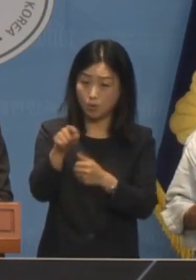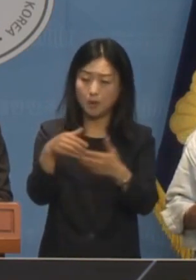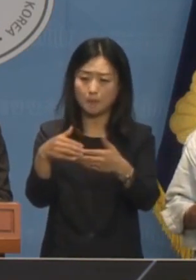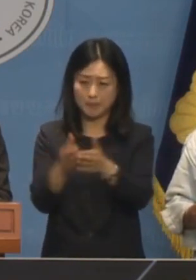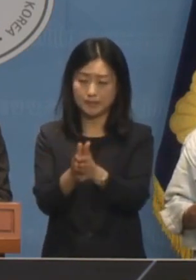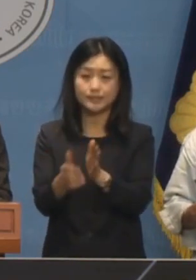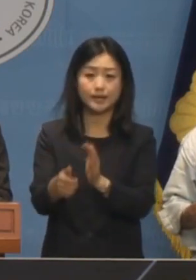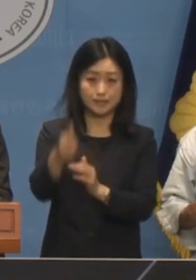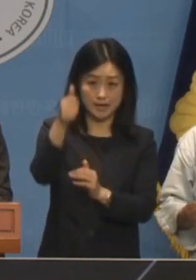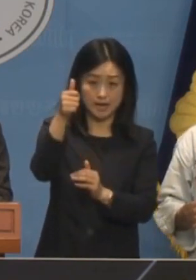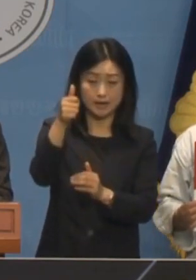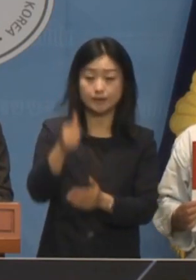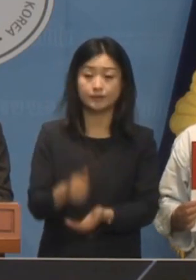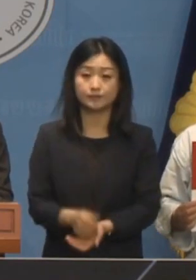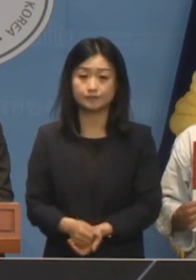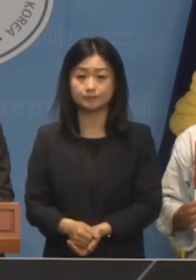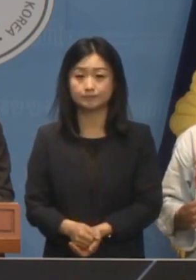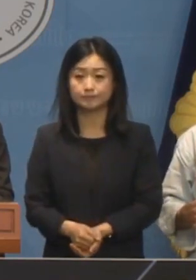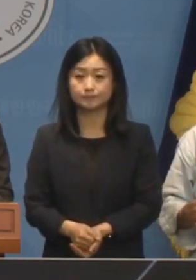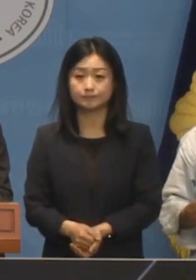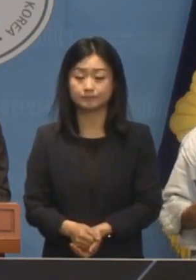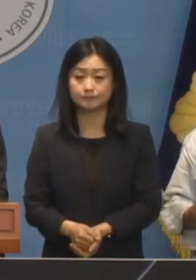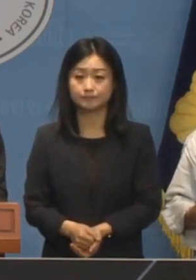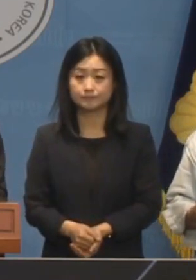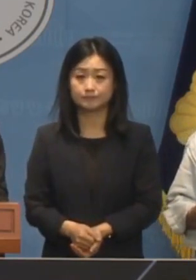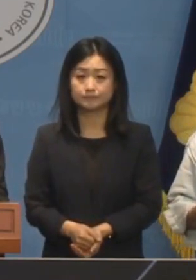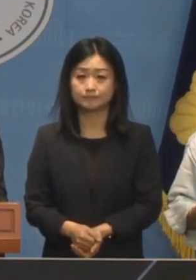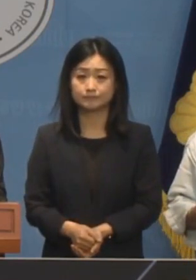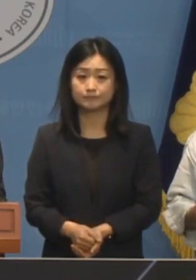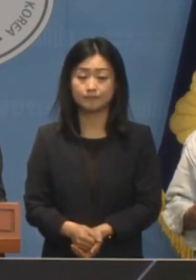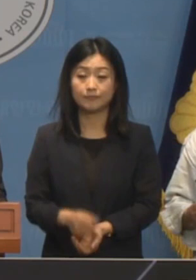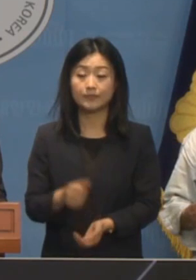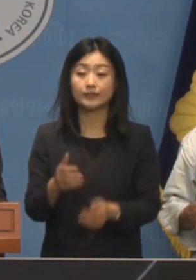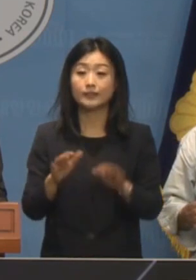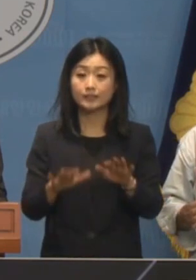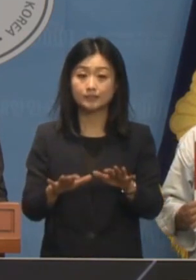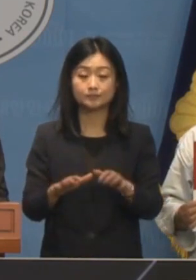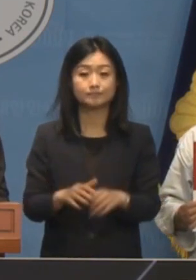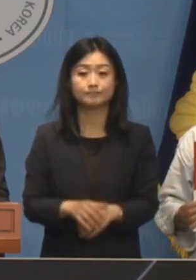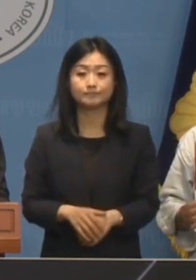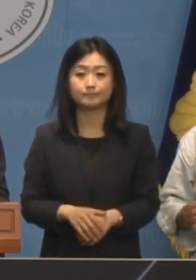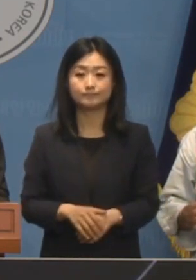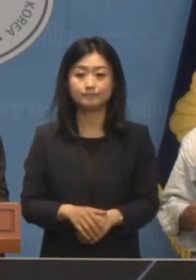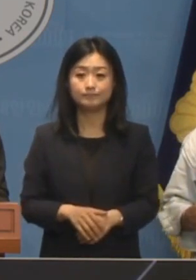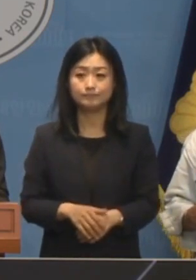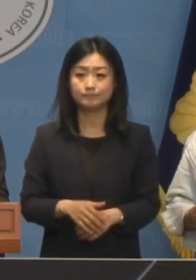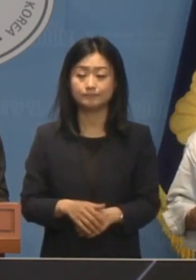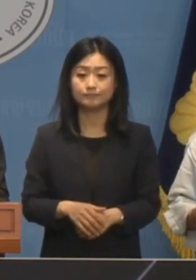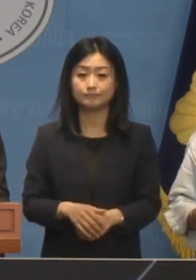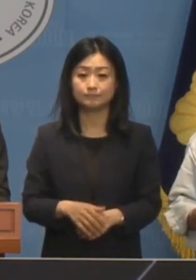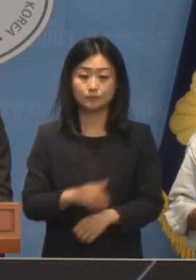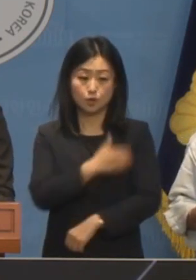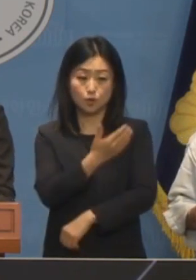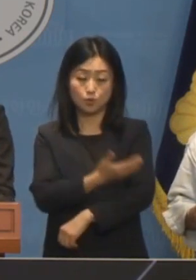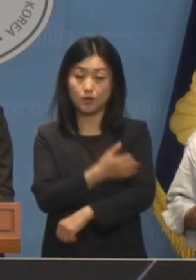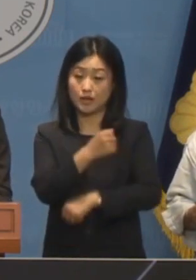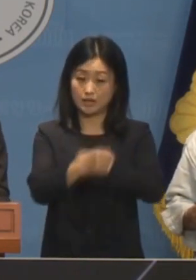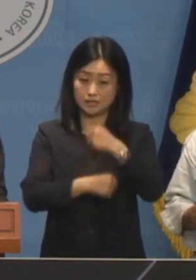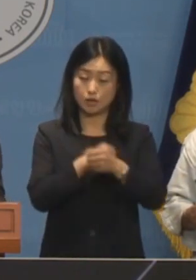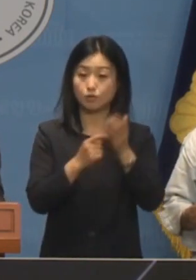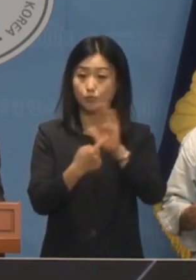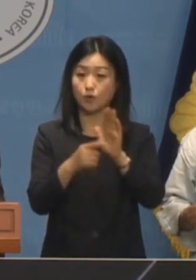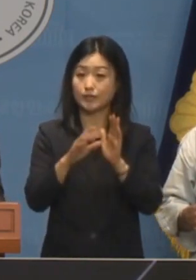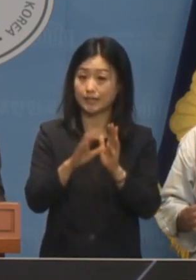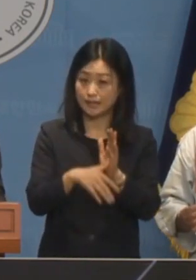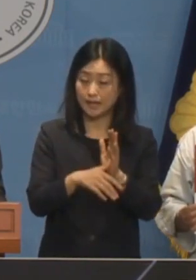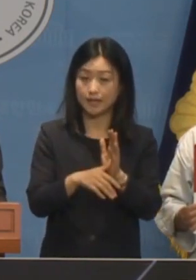폐지되고 역사의 뒤안길로 사라져야 할 것이다. 끝으로 우리는 자신의 권리와 자유를 행사함에 있어